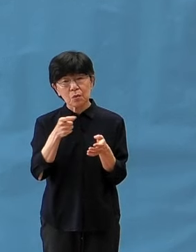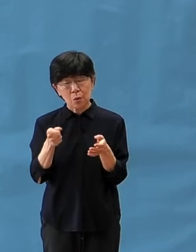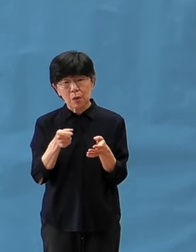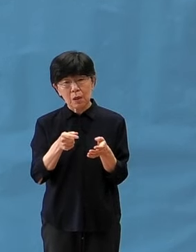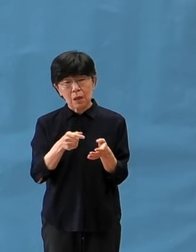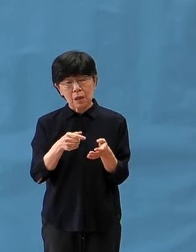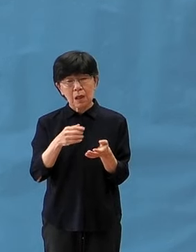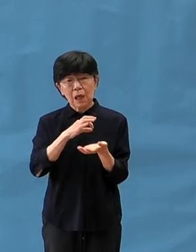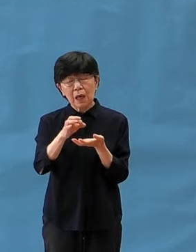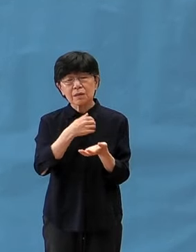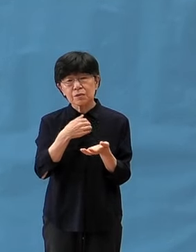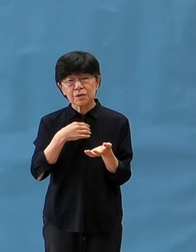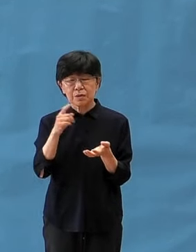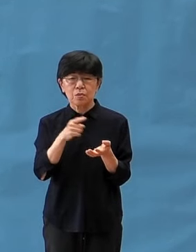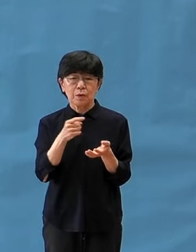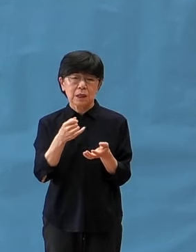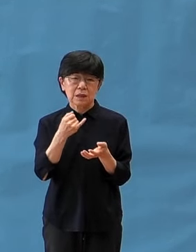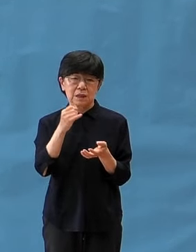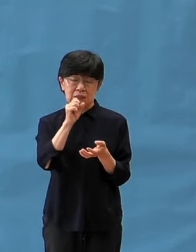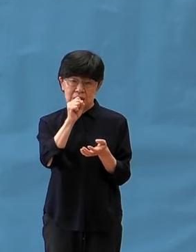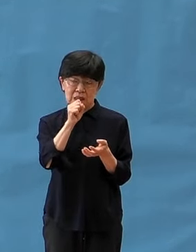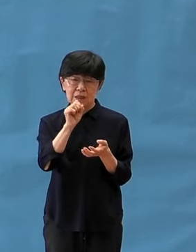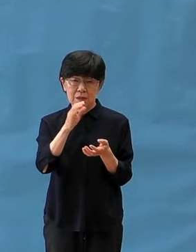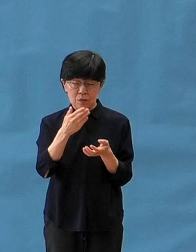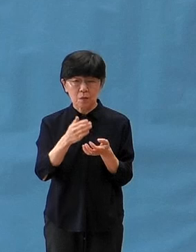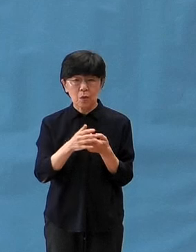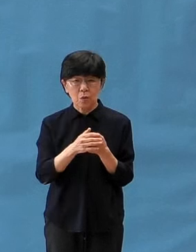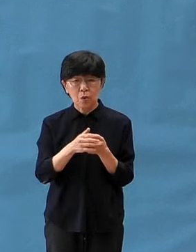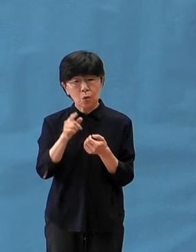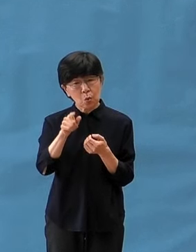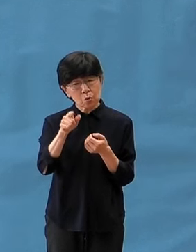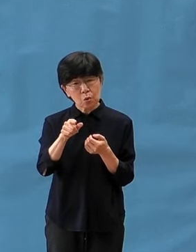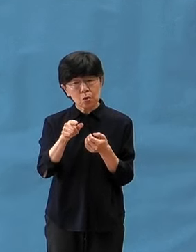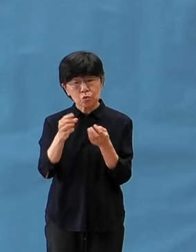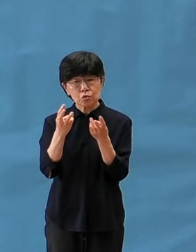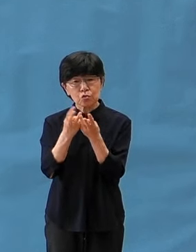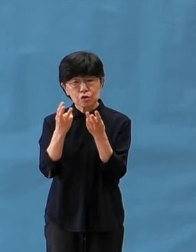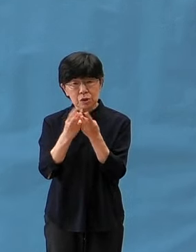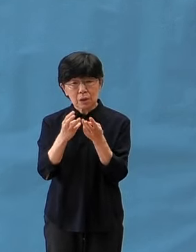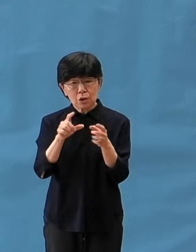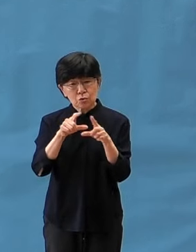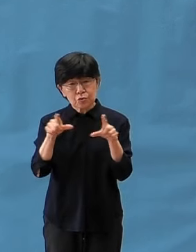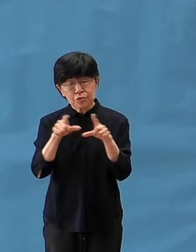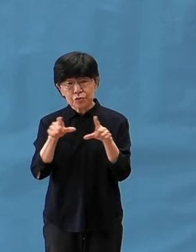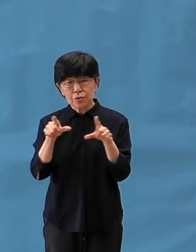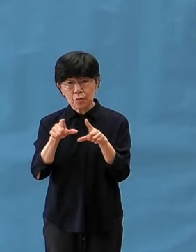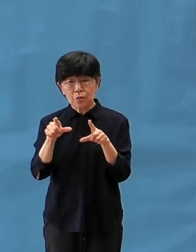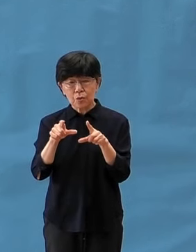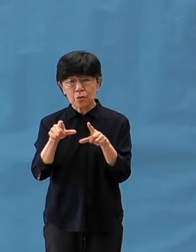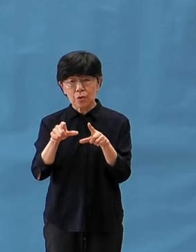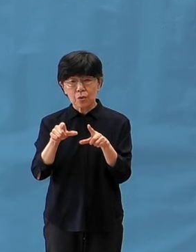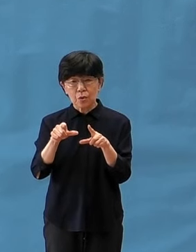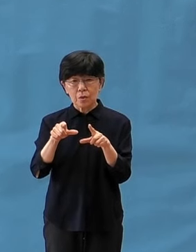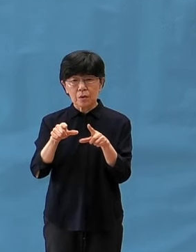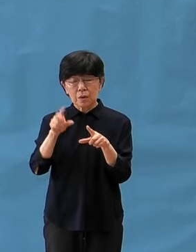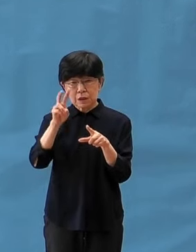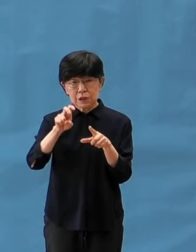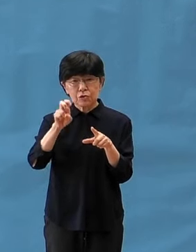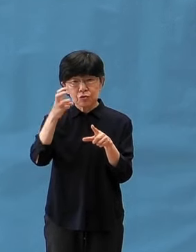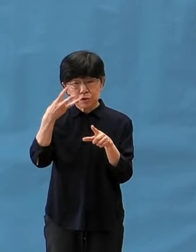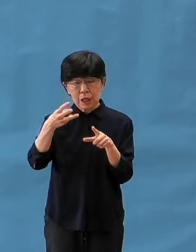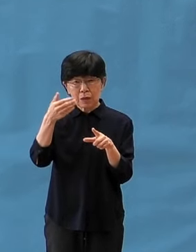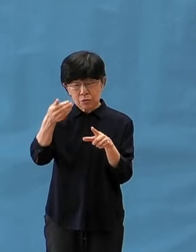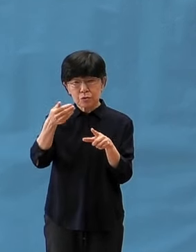人はいいかもしれないけど、まあ、この数字っていうのは普通の人は買えない23区にマンションを買うことができなくなってるっ